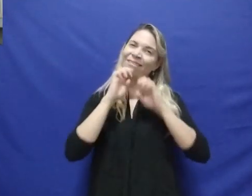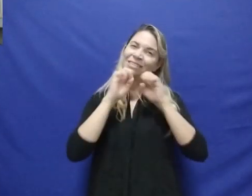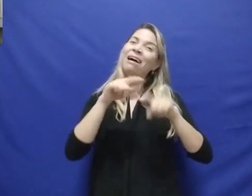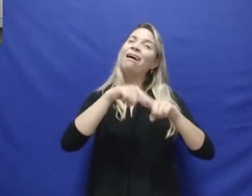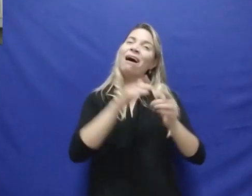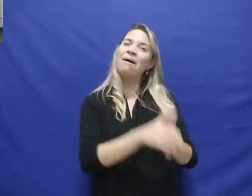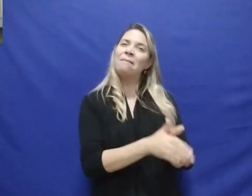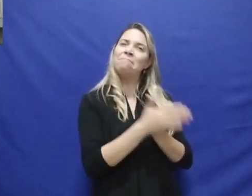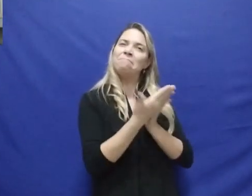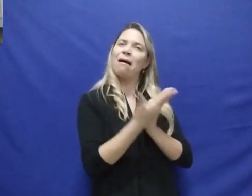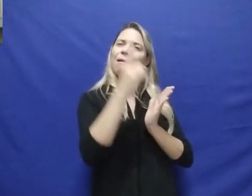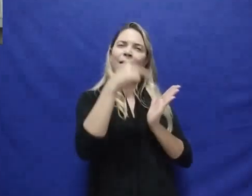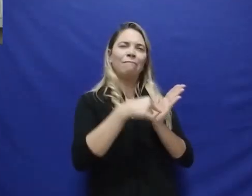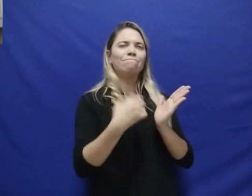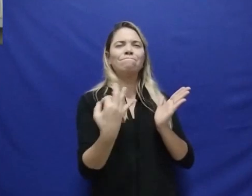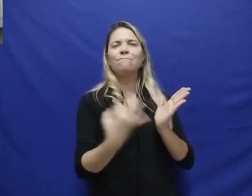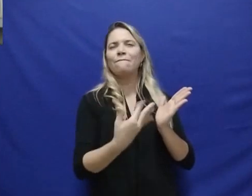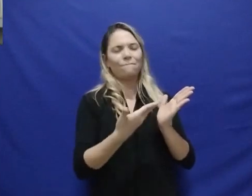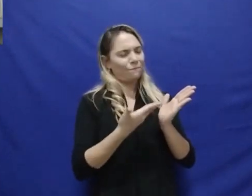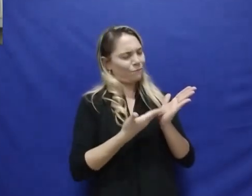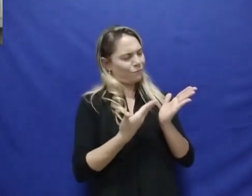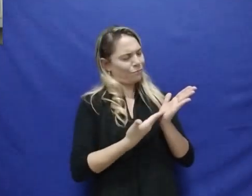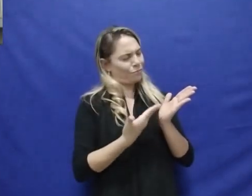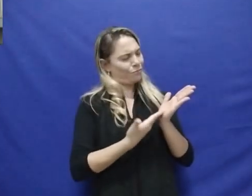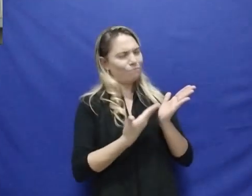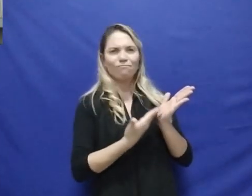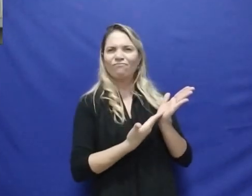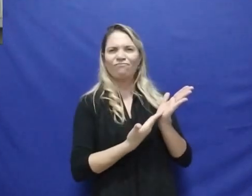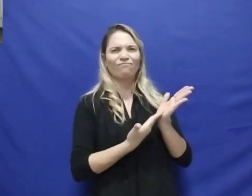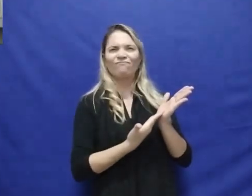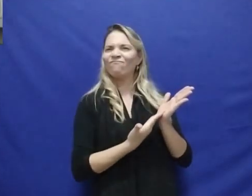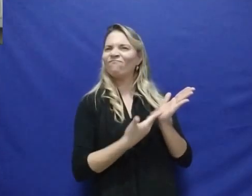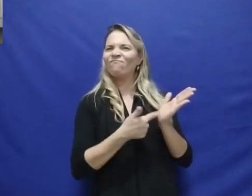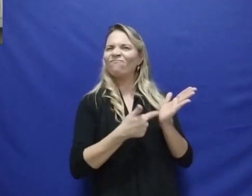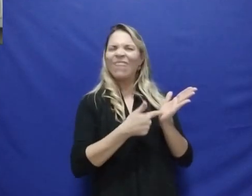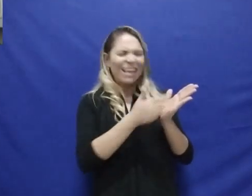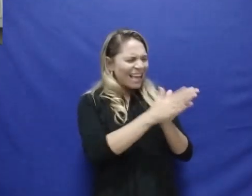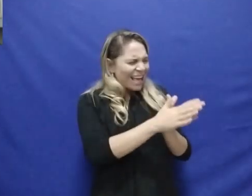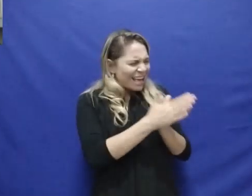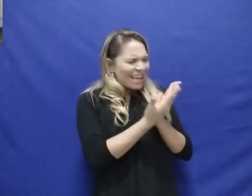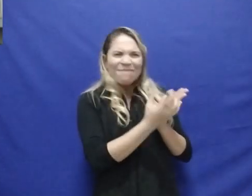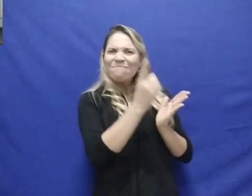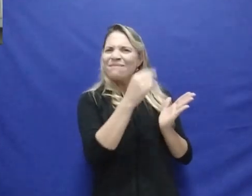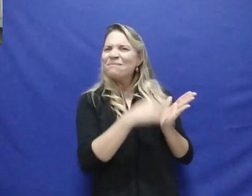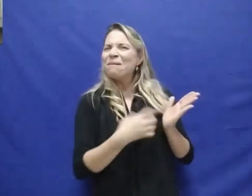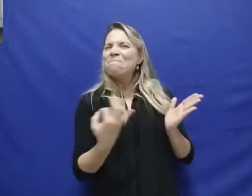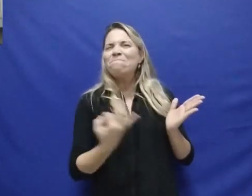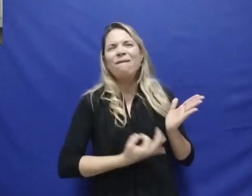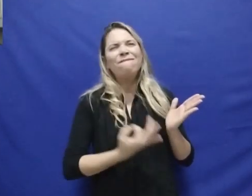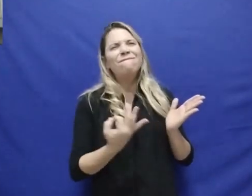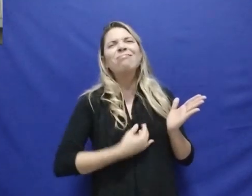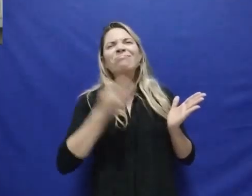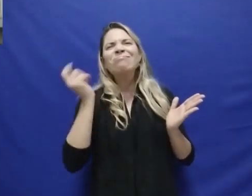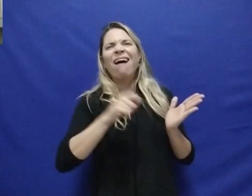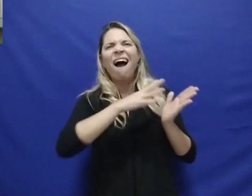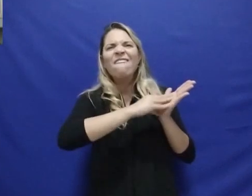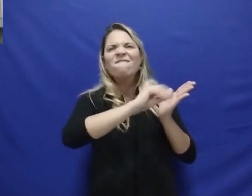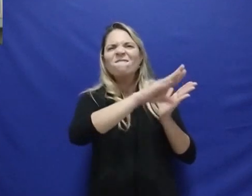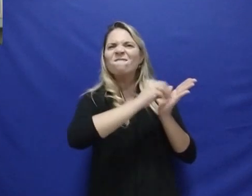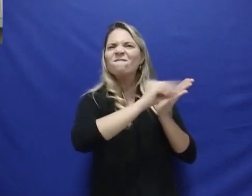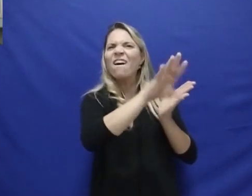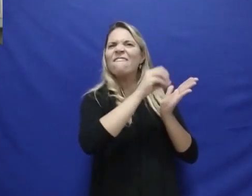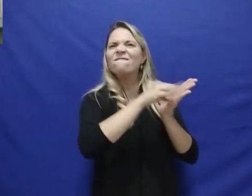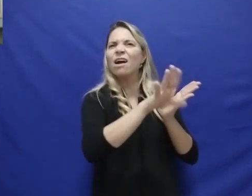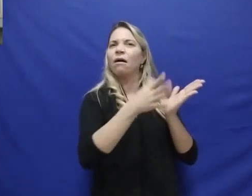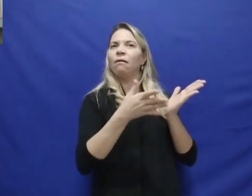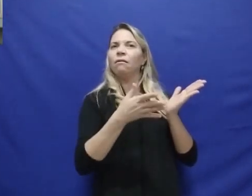alegrar-se. Portanto, meu irmão, veja os recursos que Deus lhe tem dado para que você coopere com a obra da evangelização e se alegre